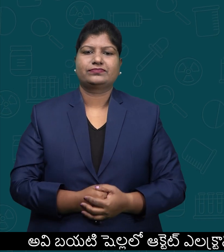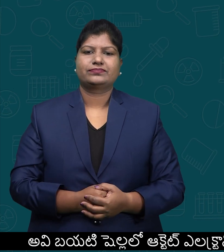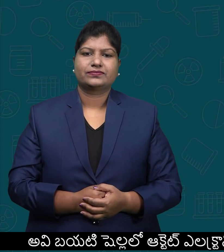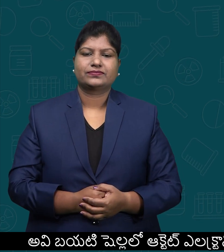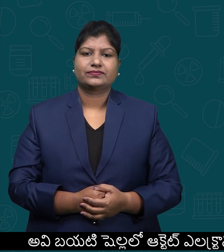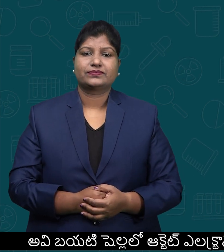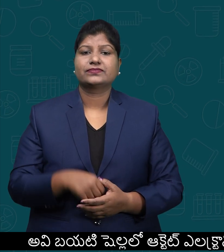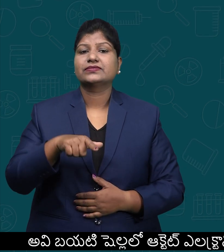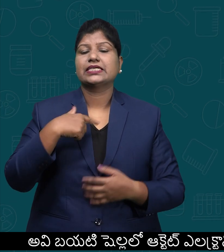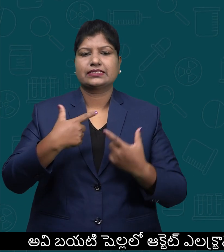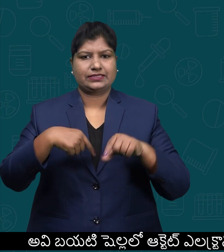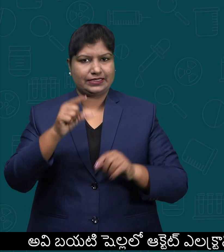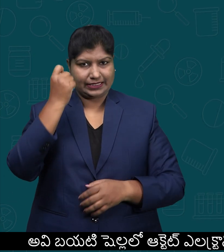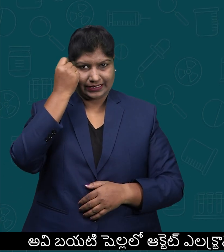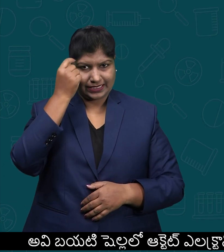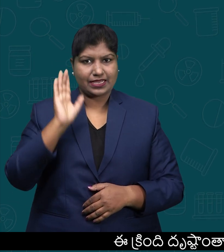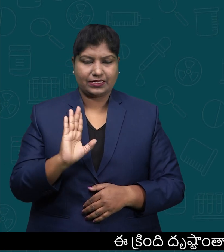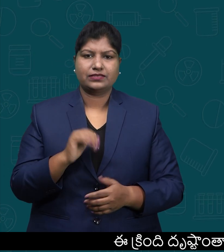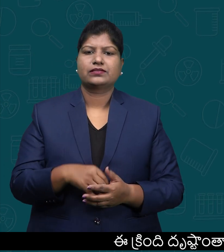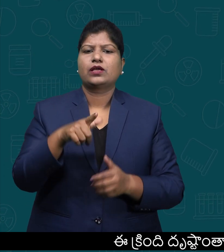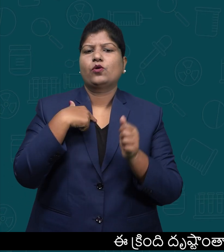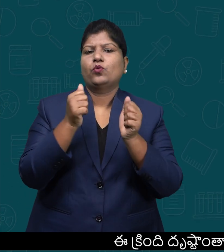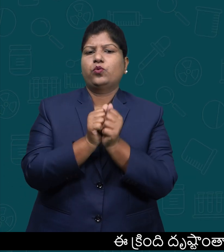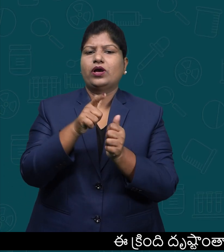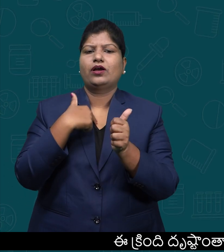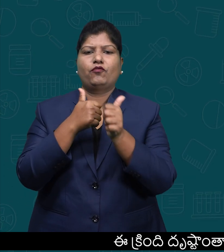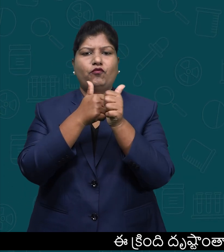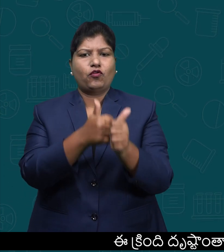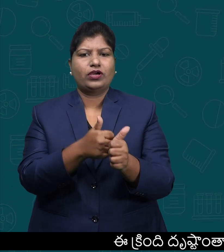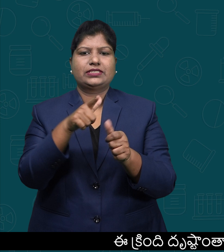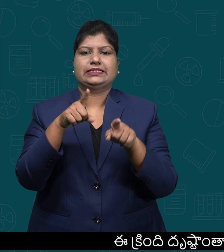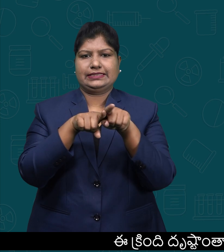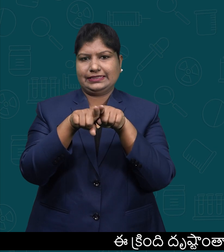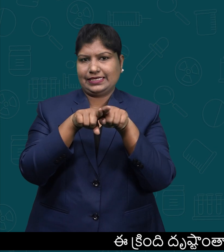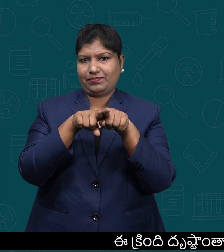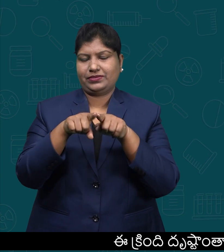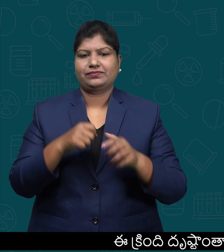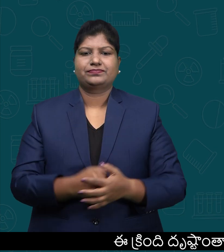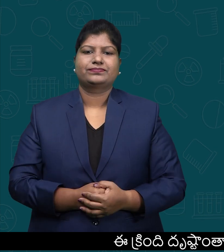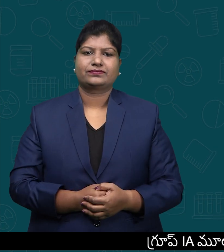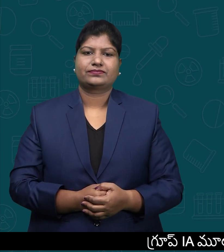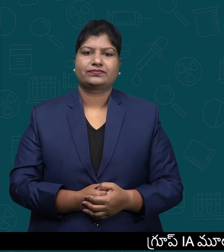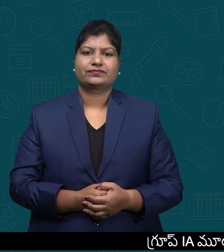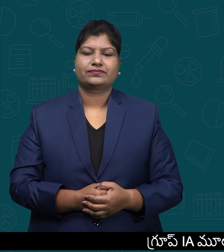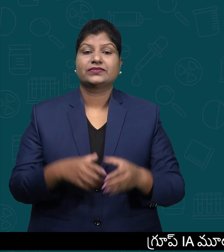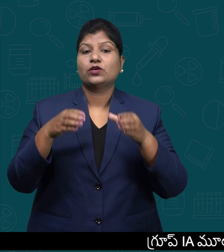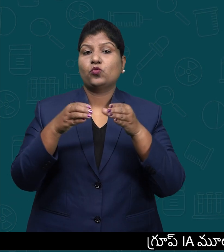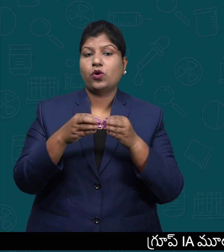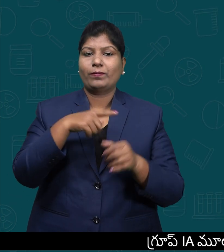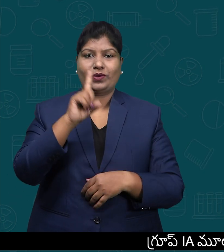కాన్ఫిగరేషన్ను పొందటానికి ప్రయత్నిస్తాయి. ఈ క్రింది దృష్టాంతాలతో దీనిని అర్థం చేసుకుందాం. గ్రూప్ 1A మూలకాలు